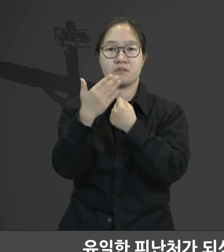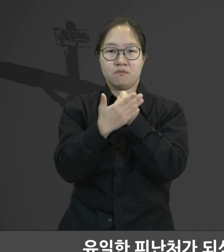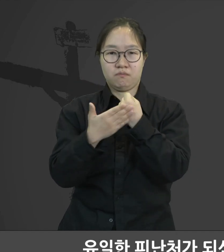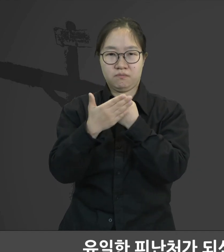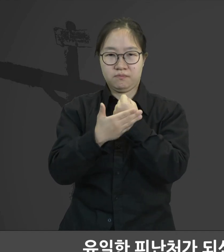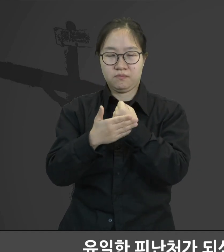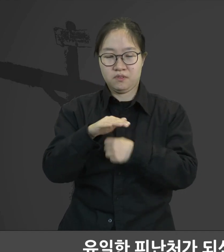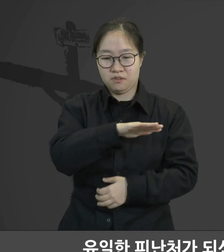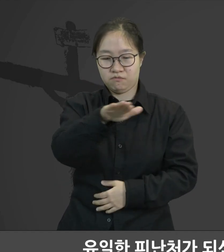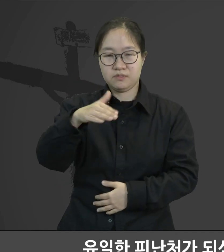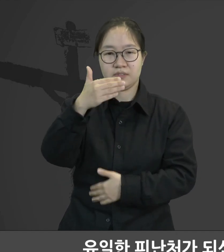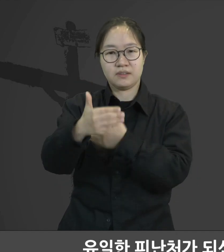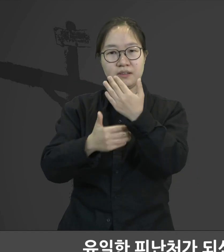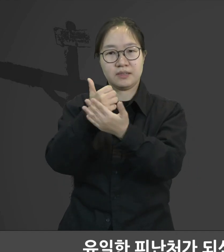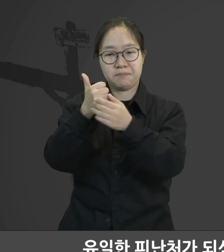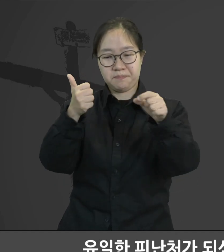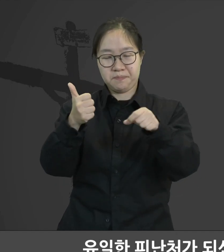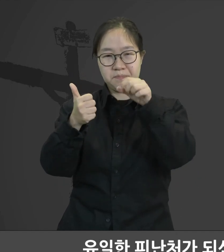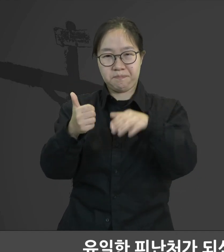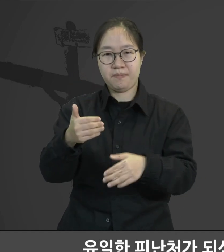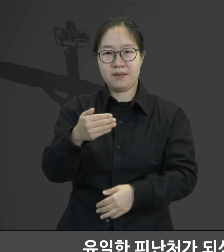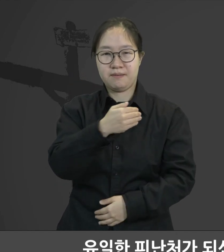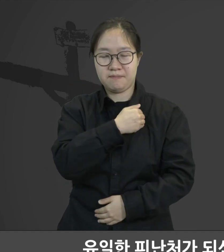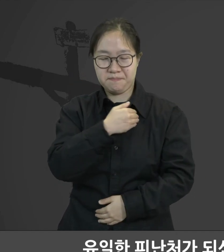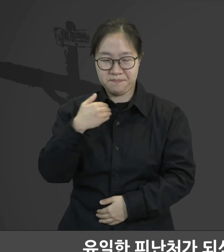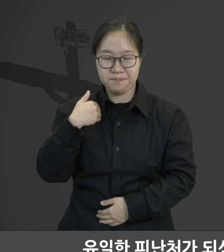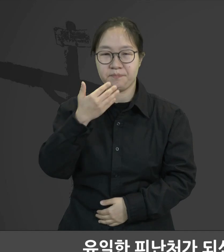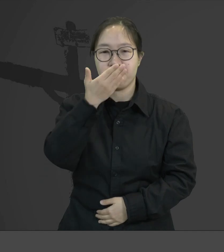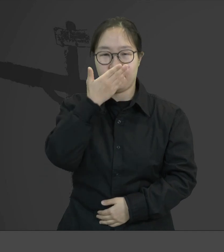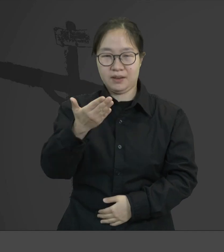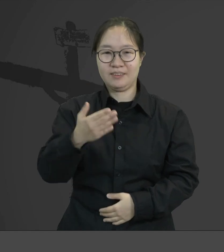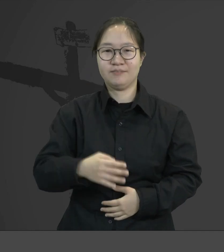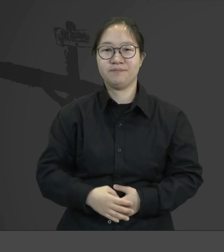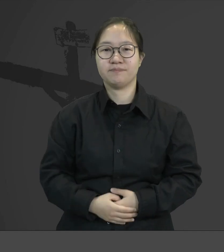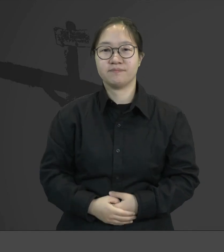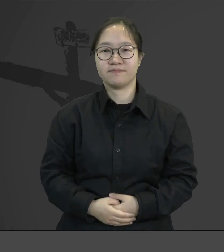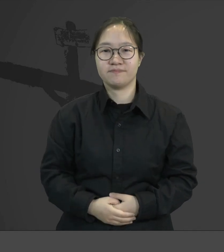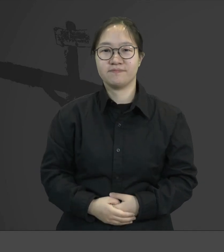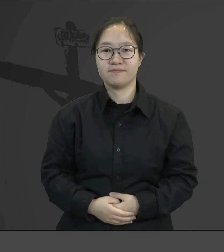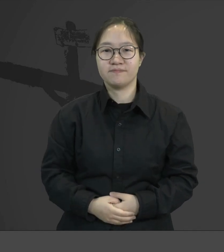우리는 하나님 앞에 담대히 나아갈 수 있습니다.